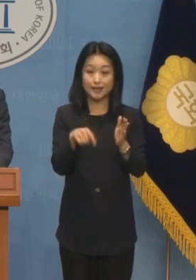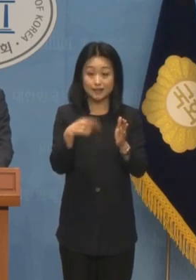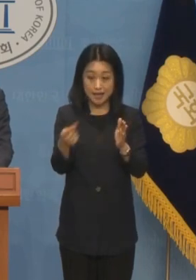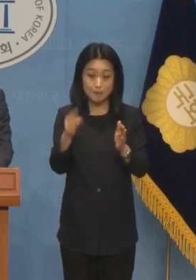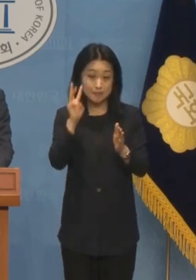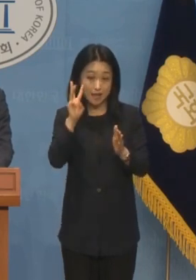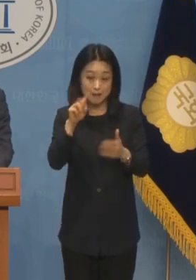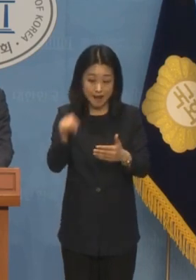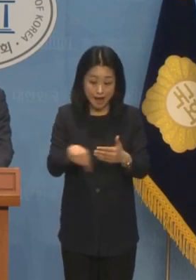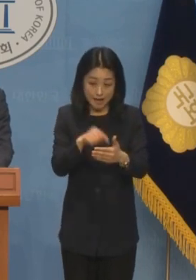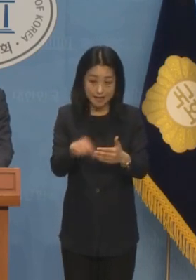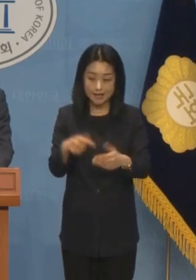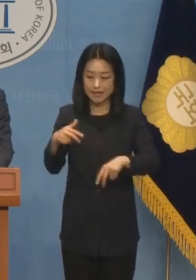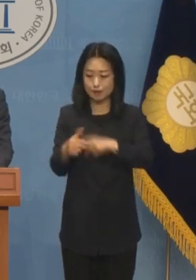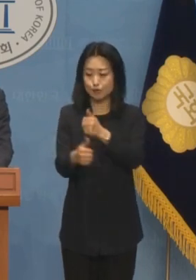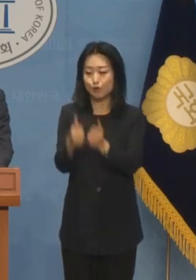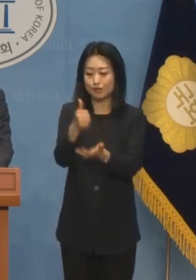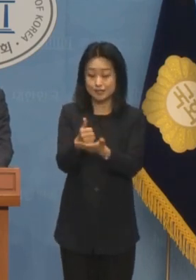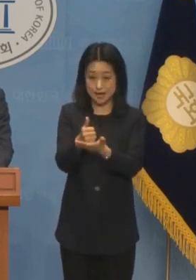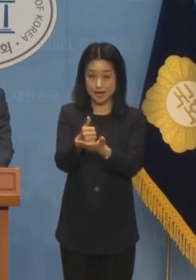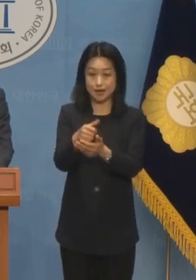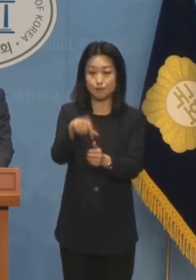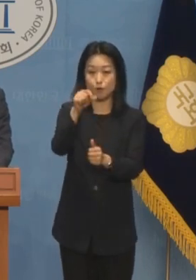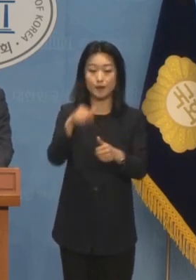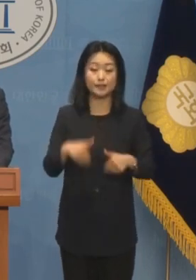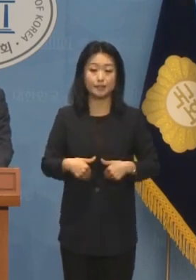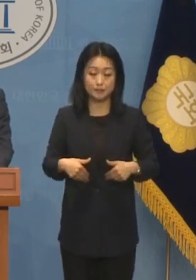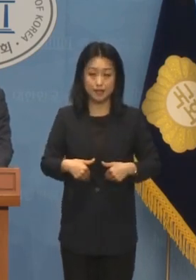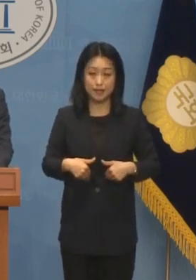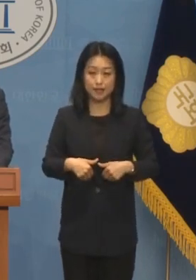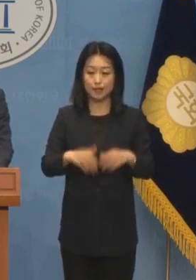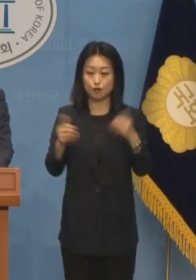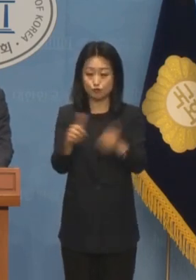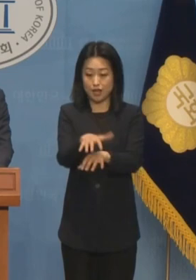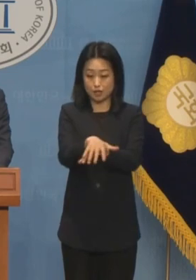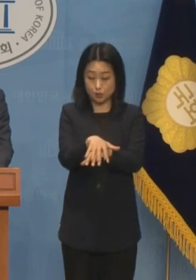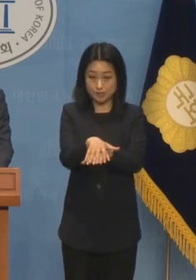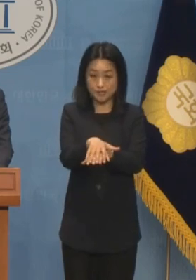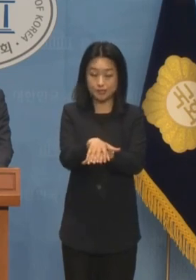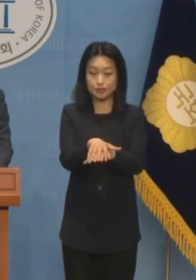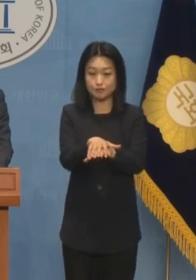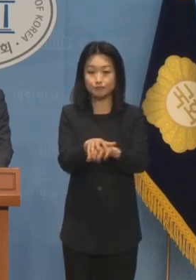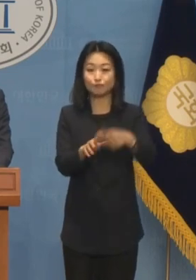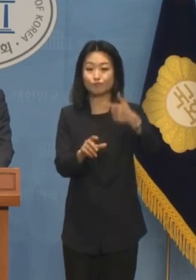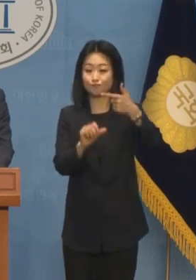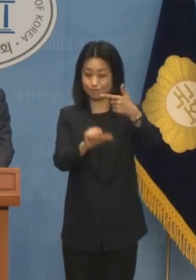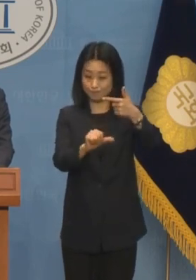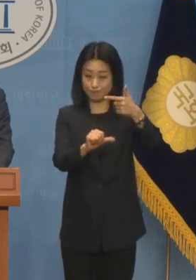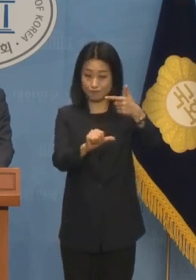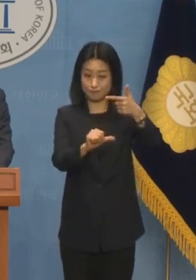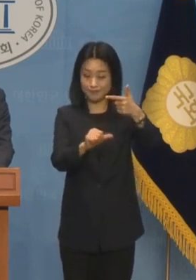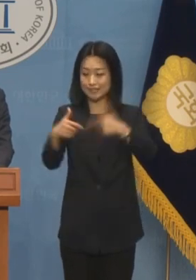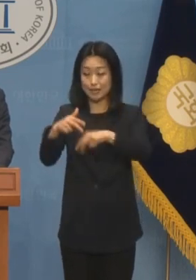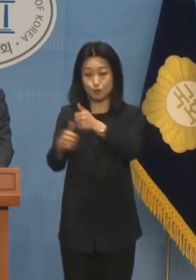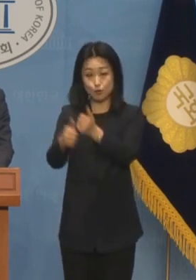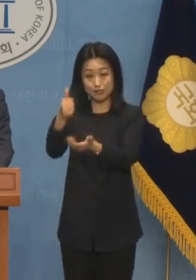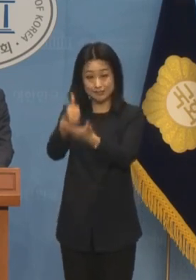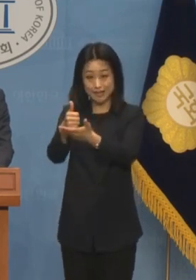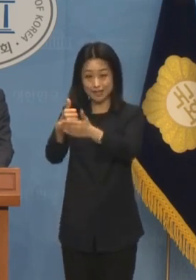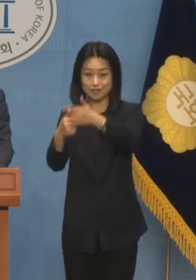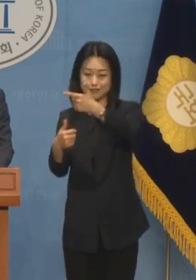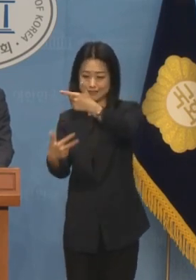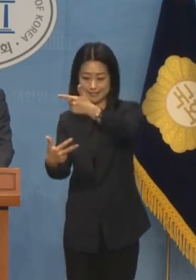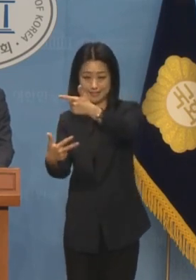3일 이내 원구성을 해야합니다 의장단 선출은 6월 5일에 원구성은 6월